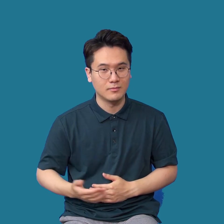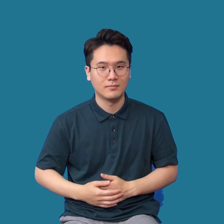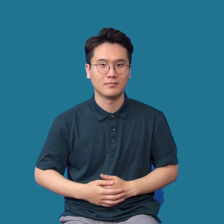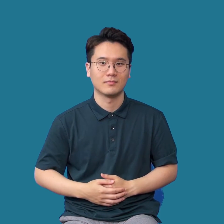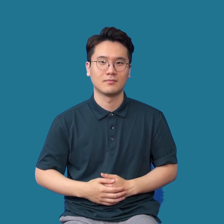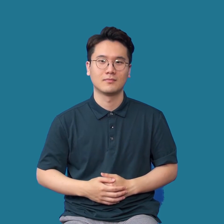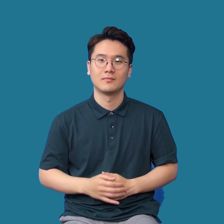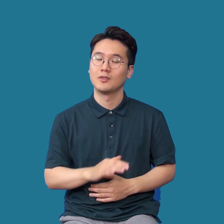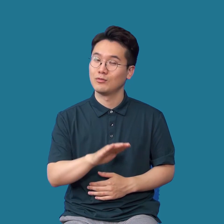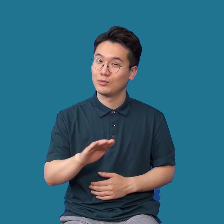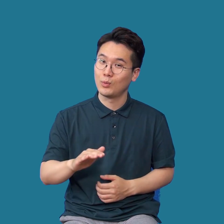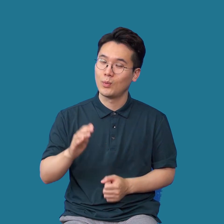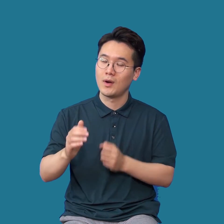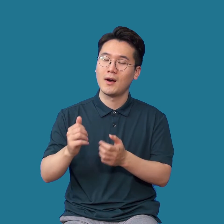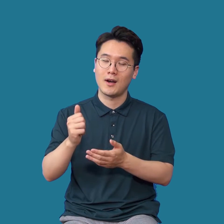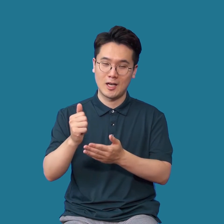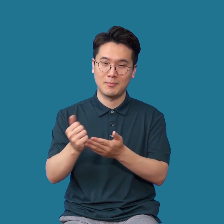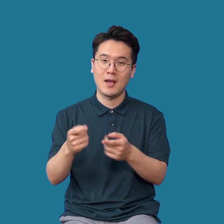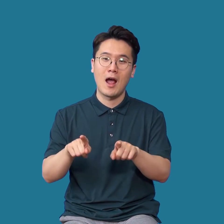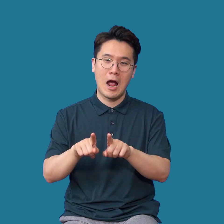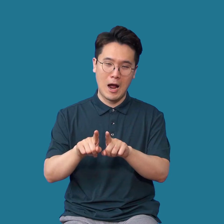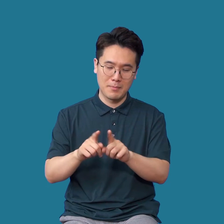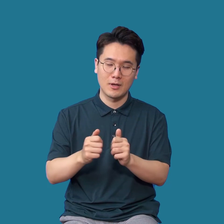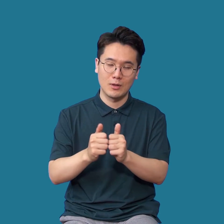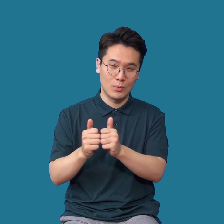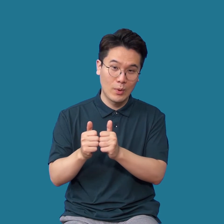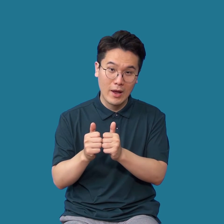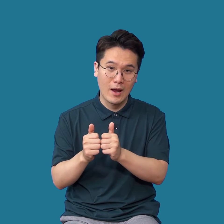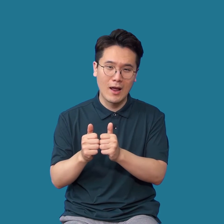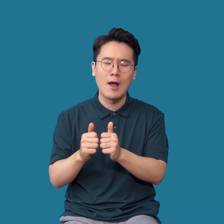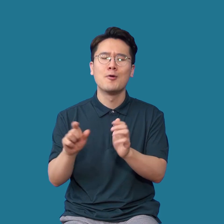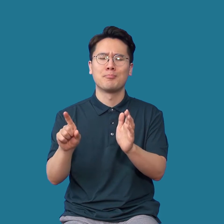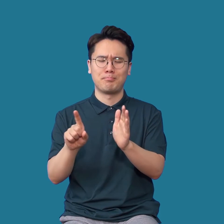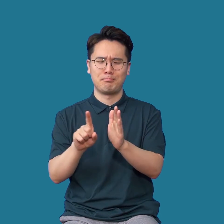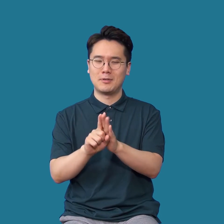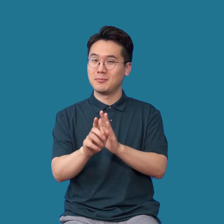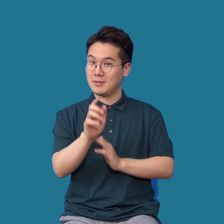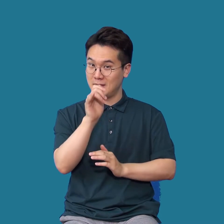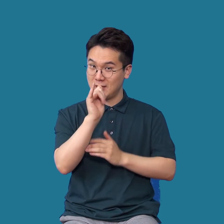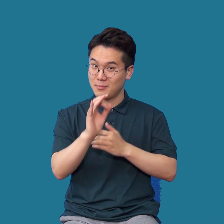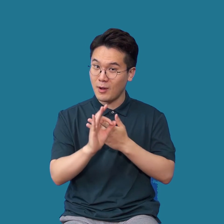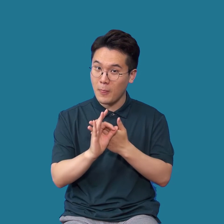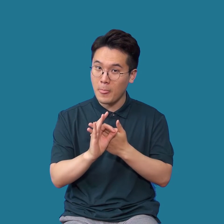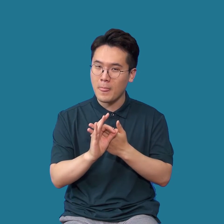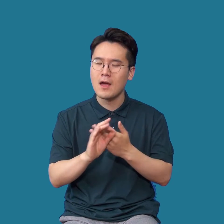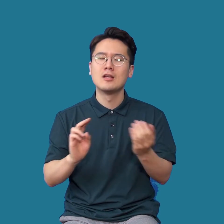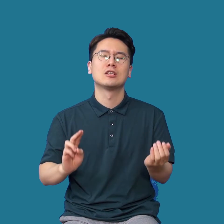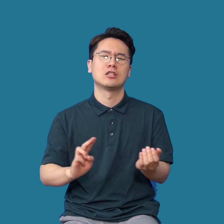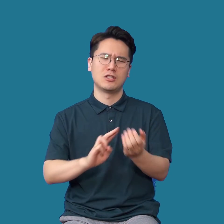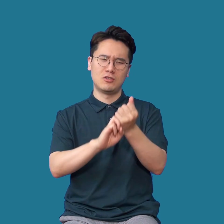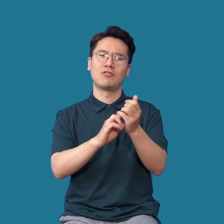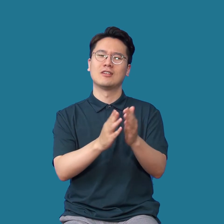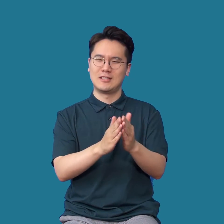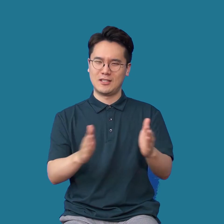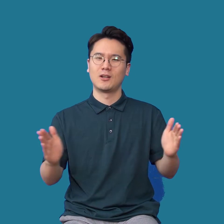우리도 하나님이 함께 하시는 것이 분명히 믿어지면 그때부터는 기적의 시간입니다.